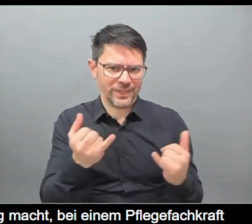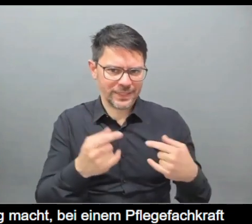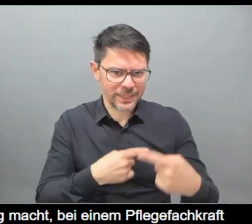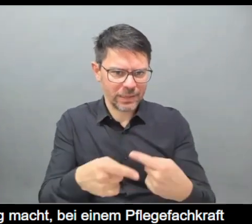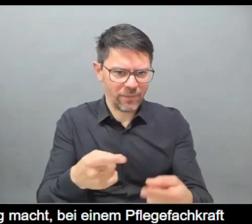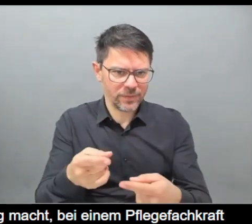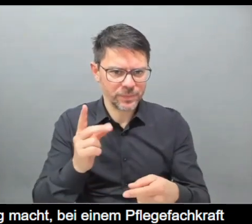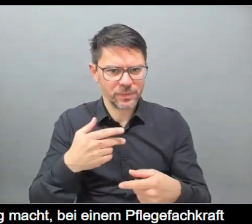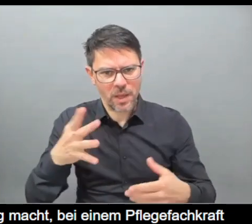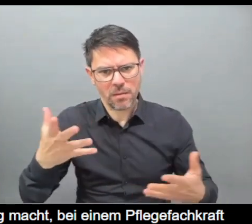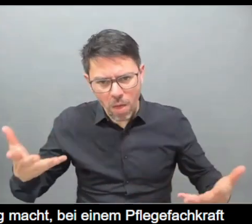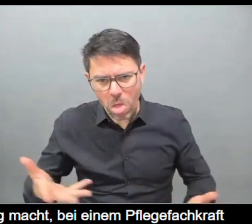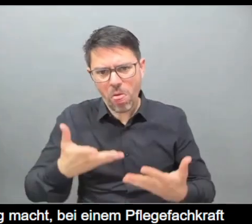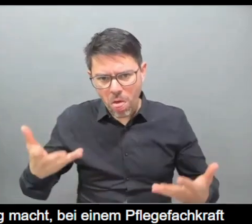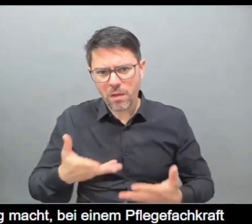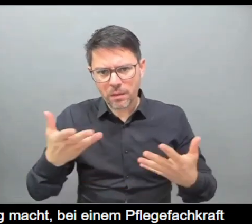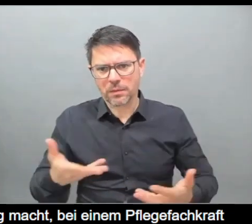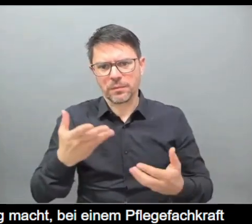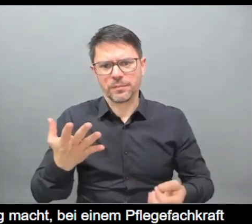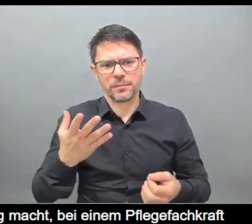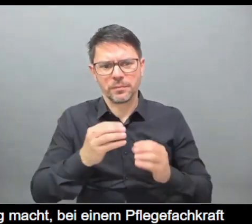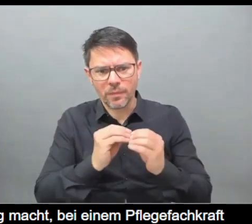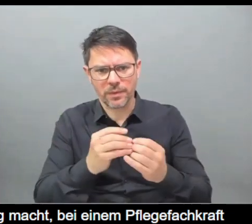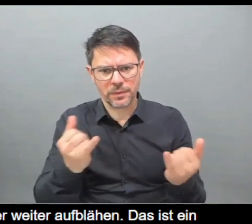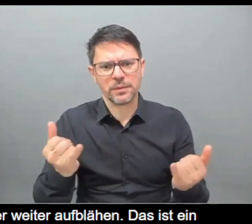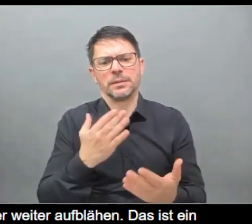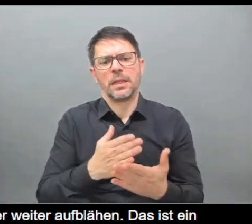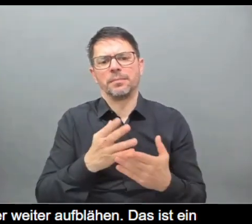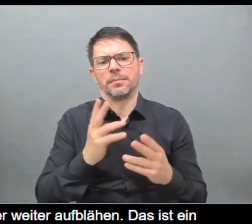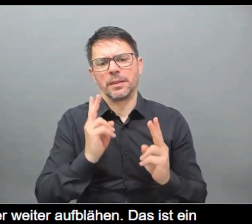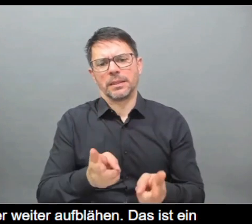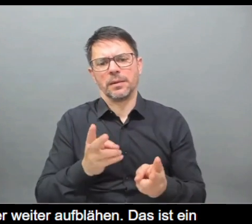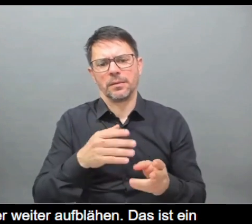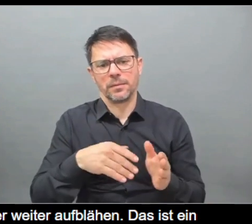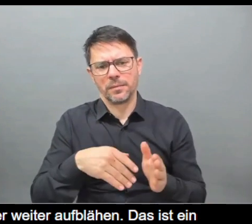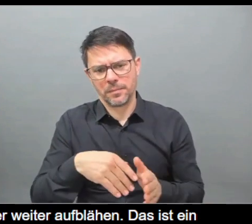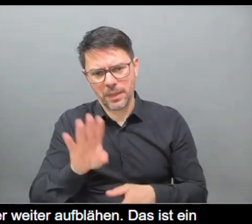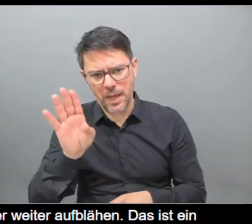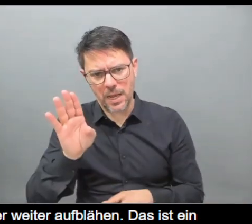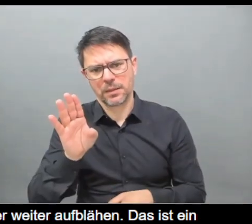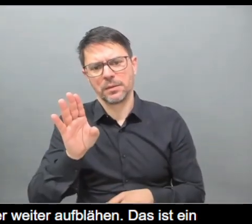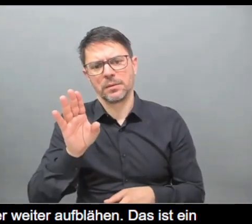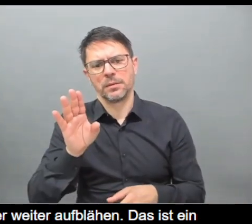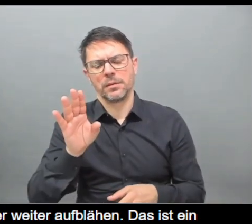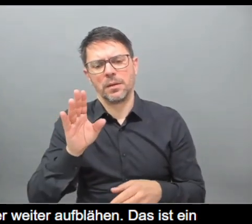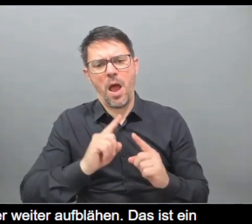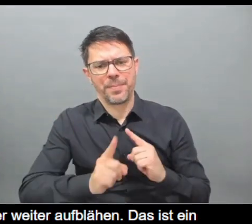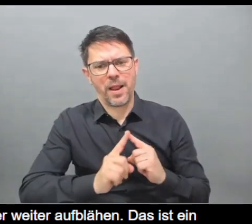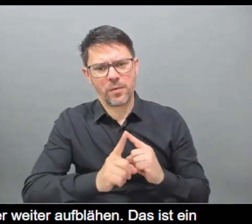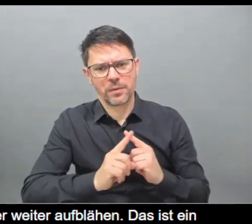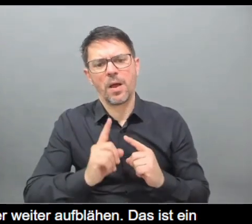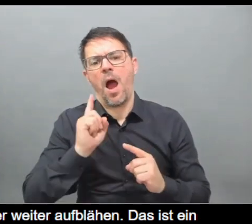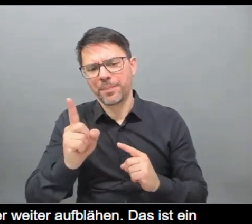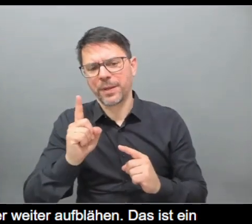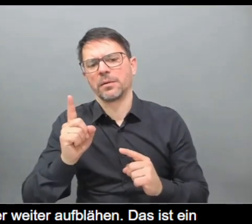Zur Münchner Sicherheitskonferenz vielleicht noch einmal. Also erstens, jeder Gast ist natürlich wichtig, vor allem in einer